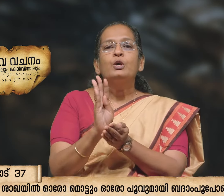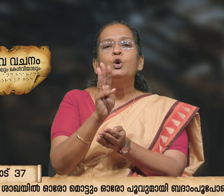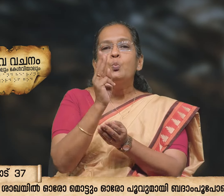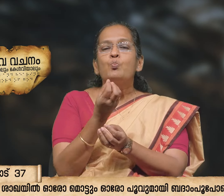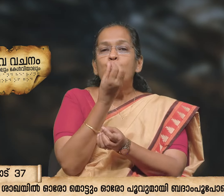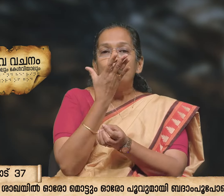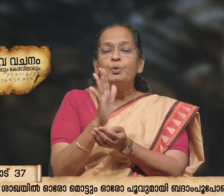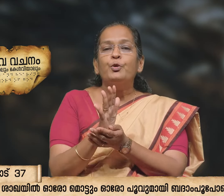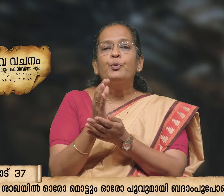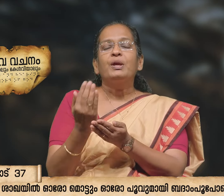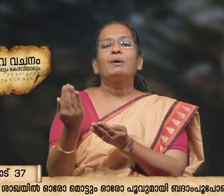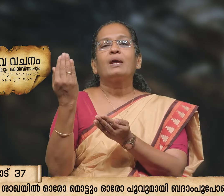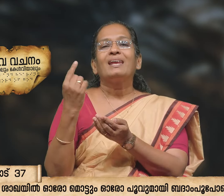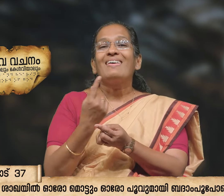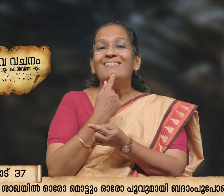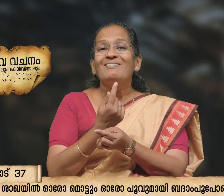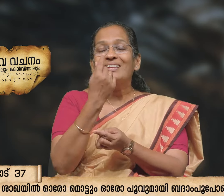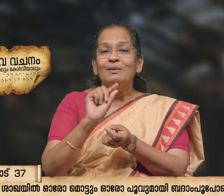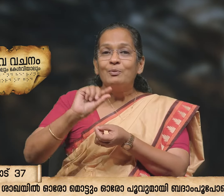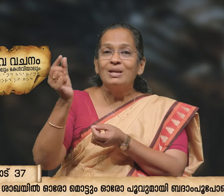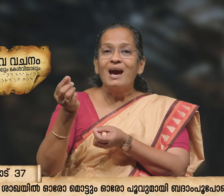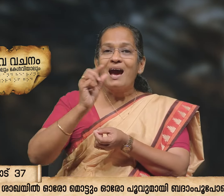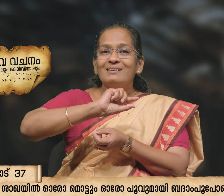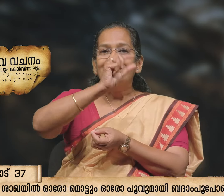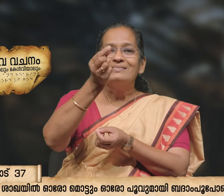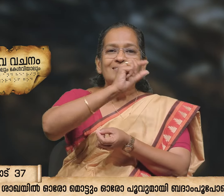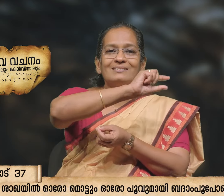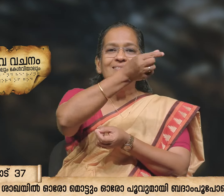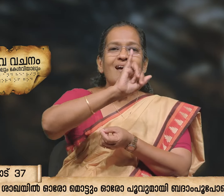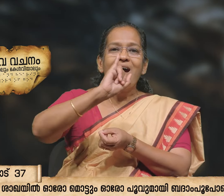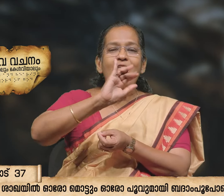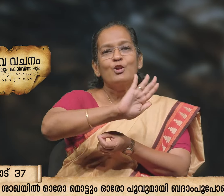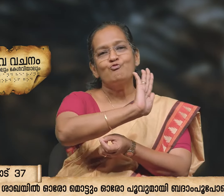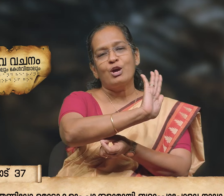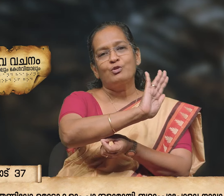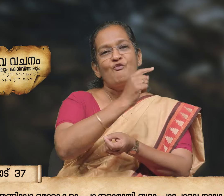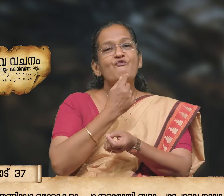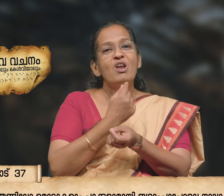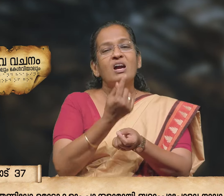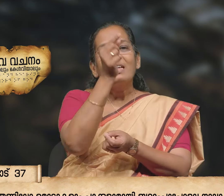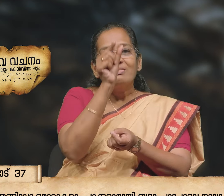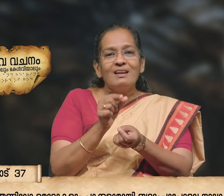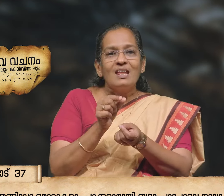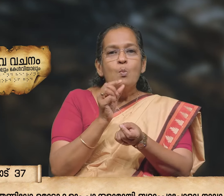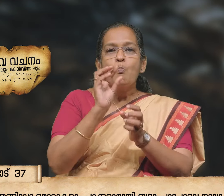ഇങ്ങനെ നിലവിളക്കിൽ നിന്ന് പുറപ്പെട്ട ശാഖ 6 ഉണ്ടായിരുന്നു. വിളക്കുതണ്ടിലോ